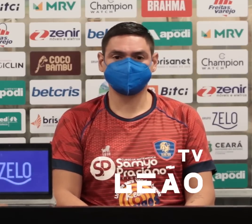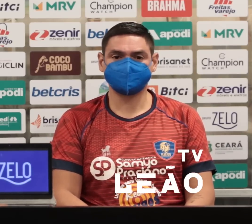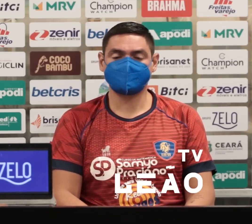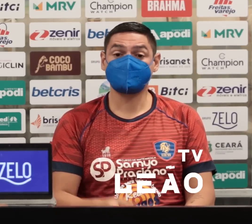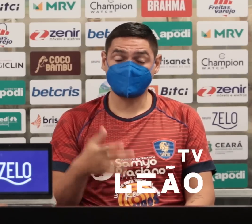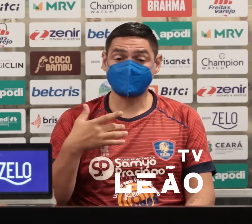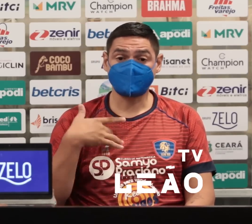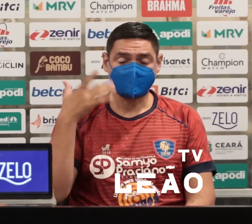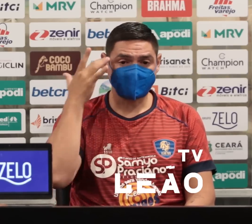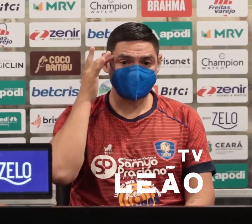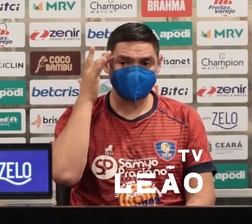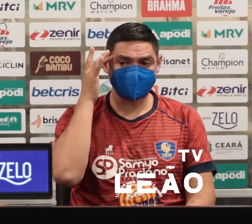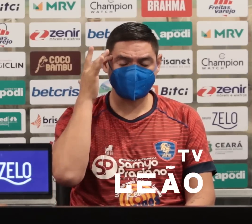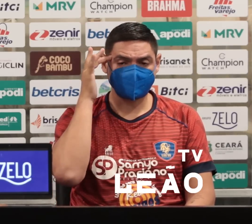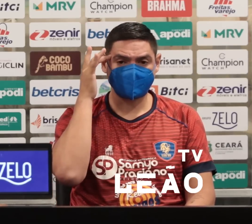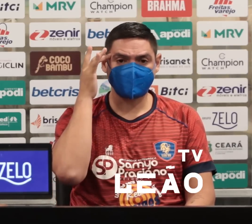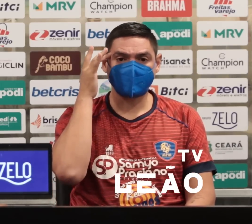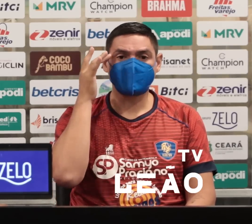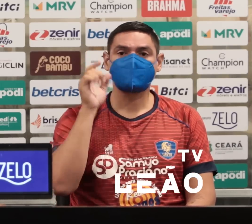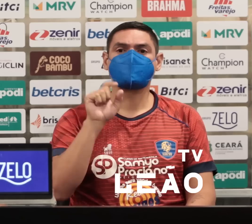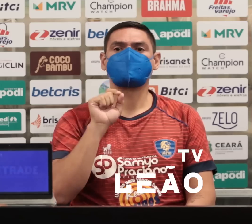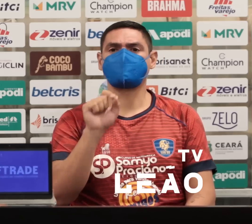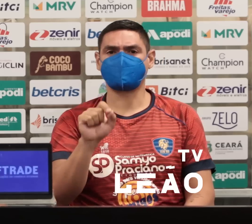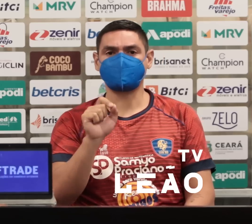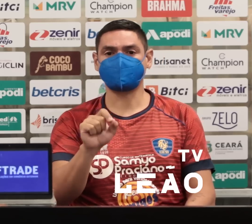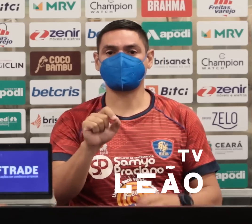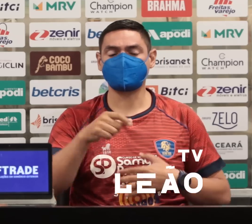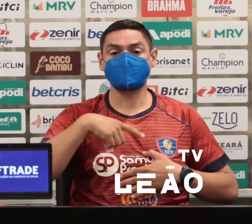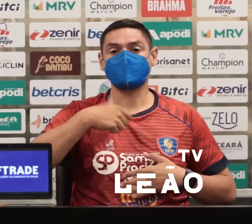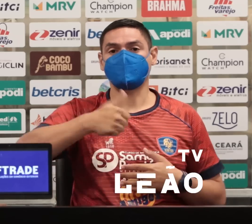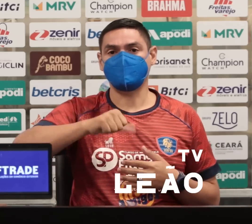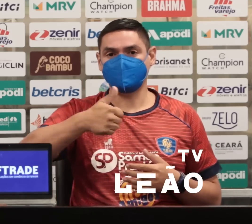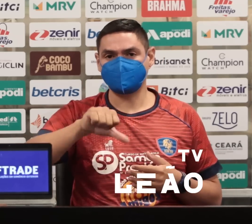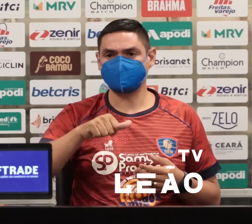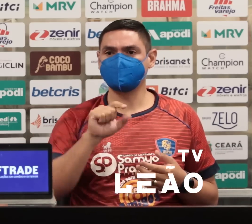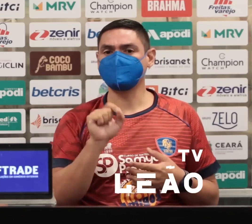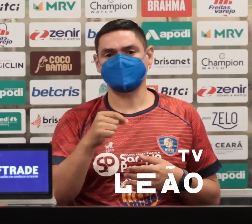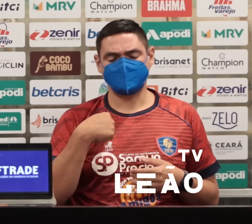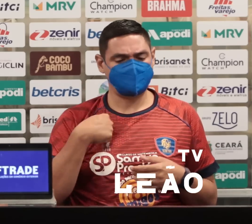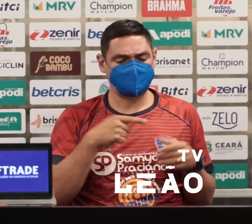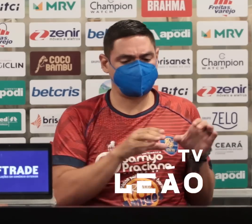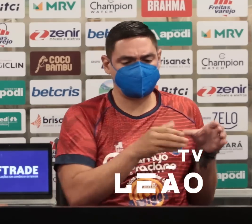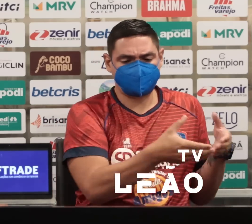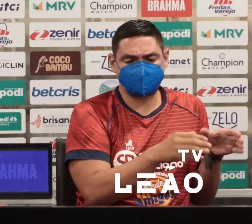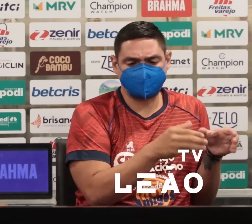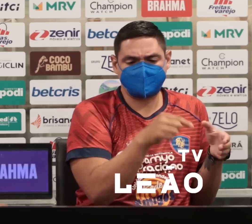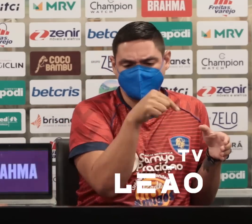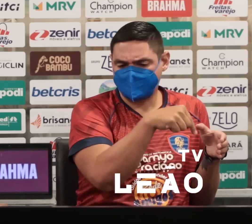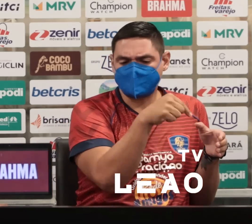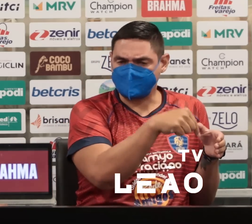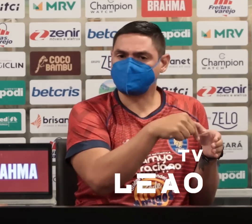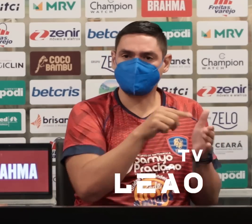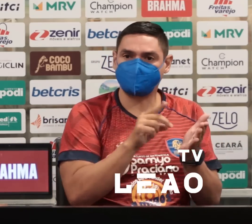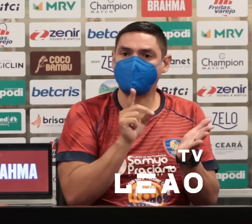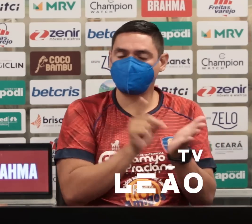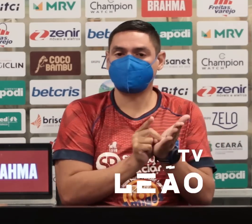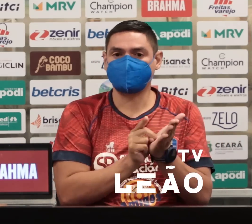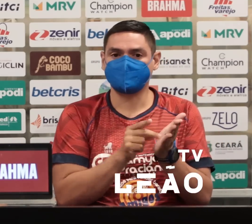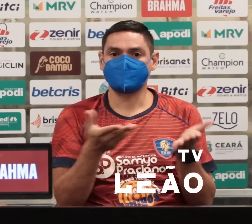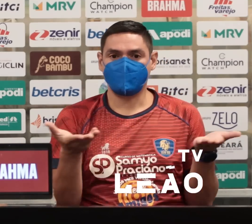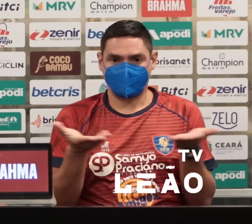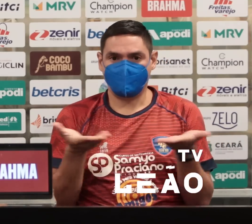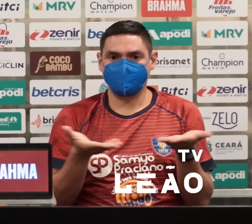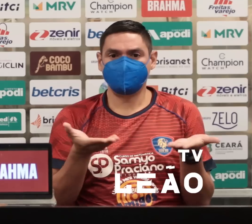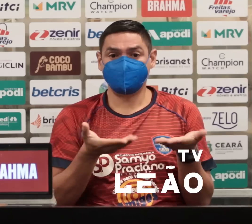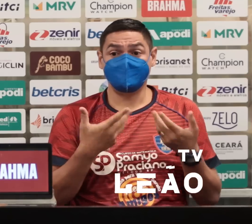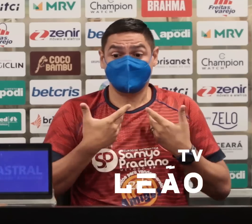que pôr a... que hacer o avalazar solamente de mi elenco. O mi elenco es verdad que hoy o sintió